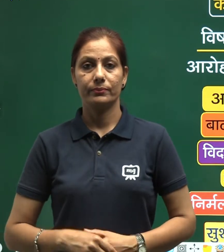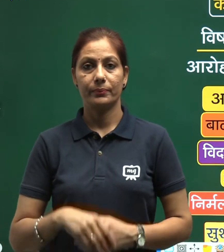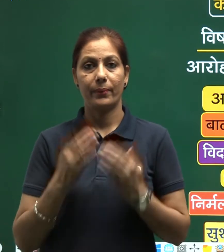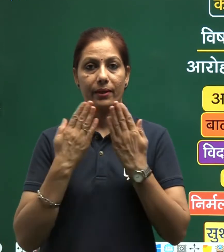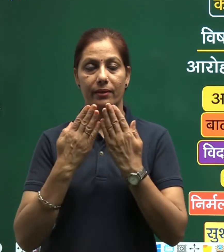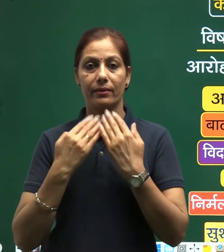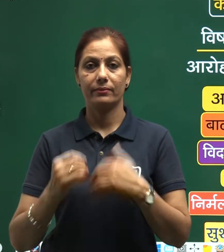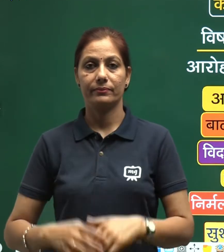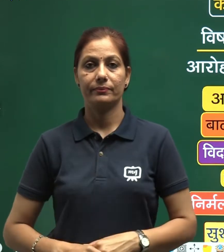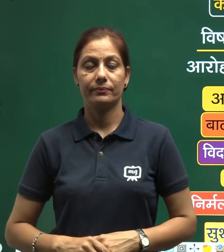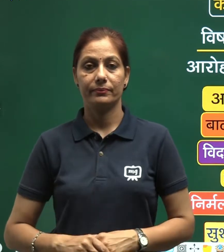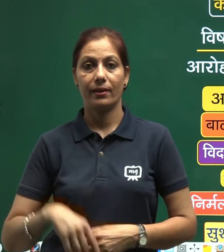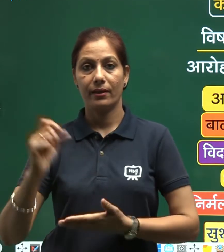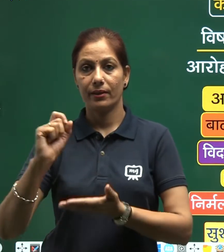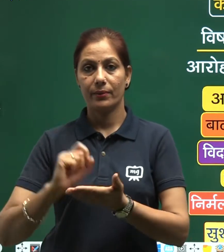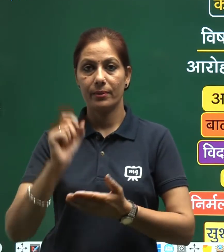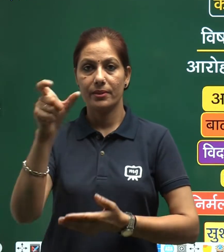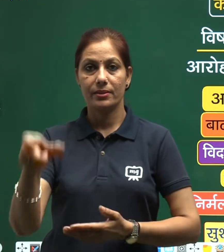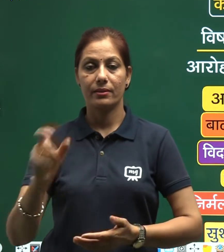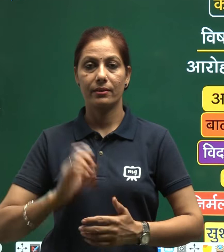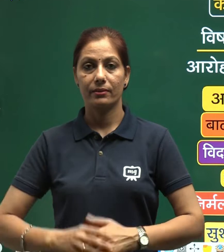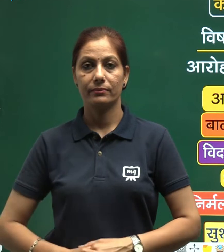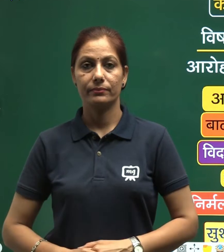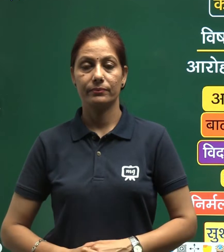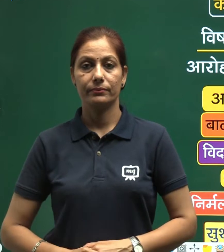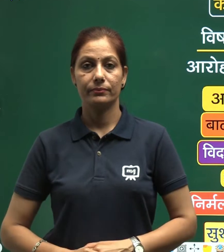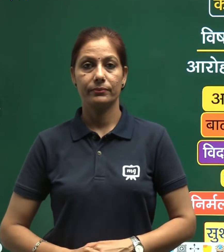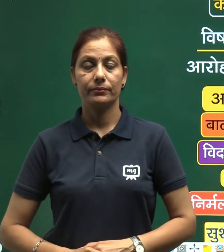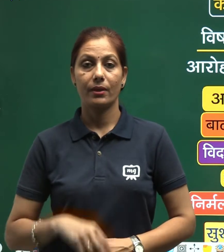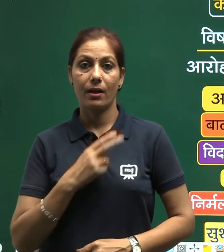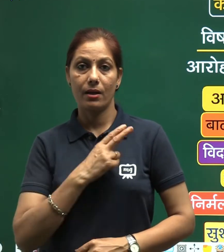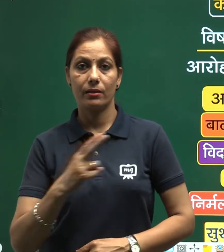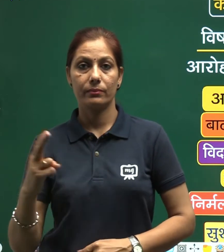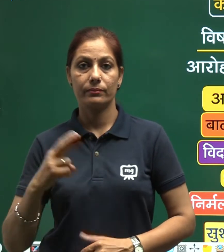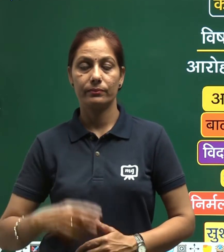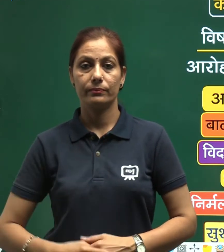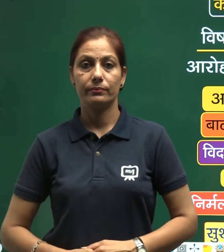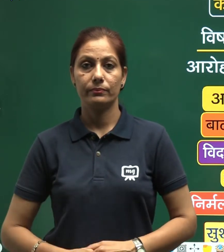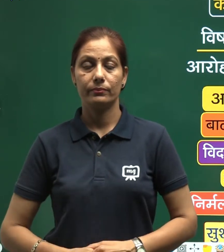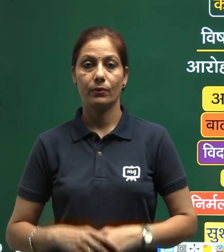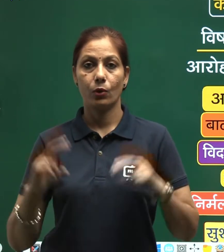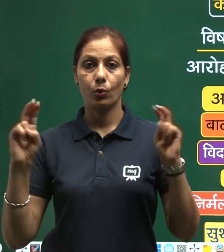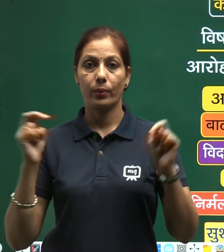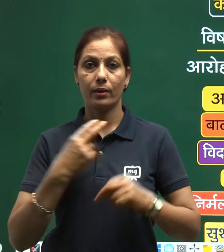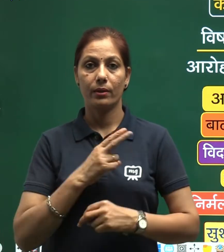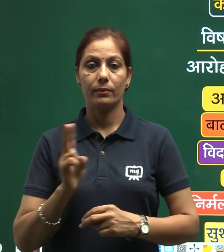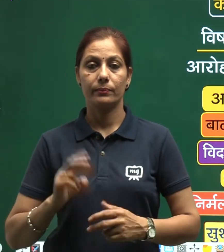पढ़ेंगे। लेखक है बाल मुकुंद गुप्त। अध्याय का